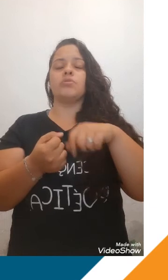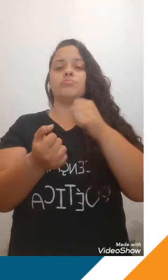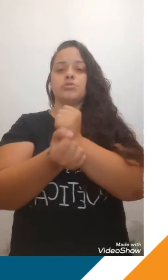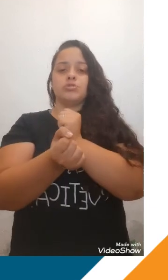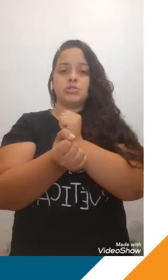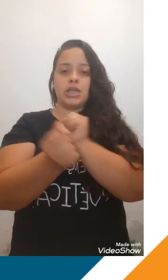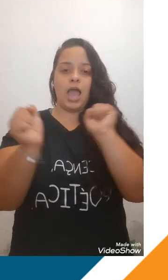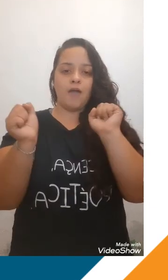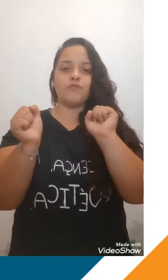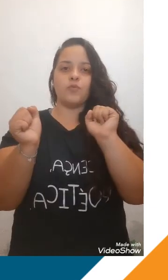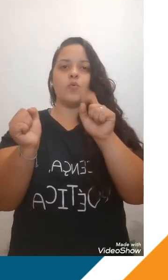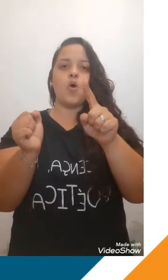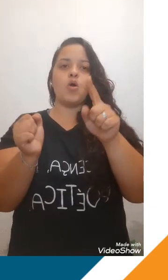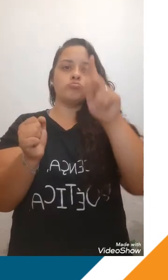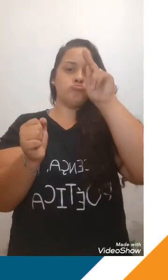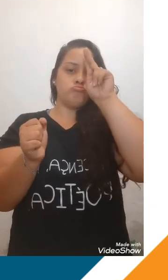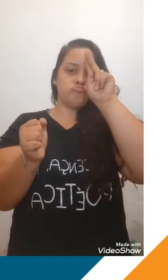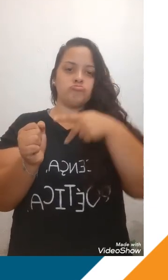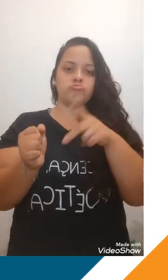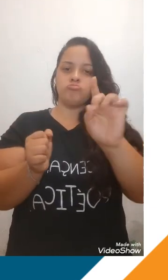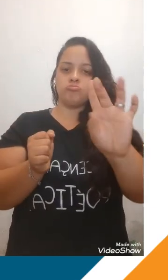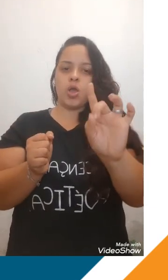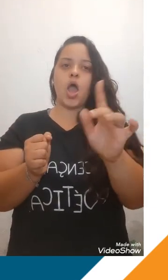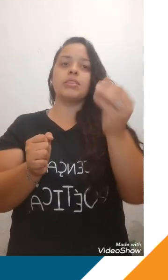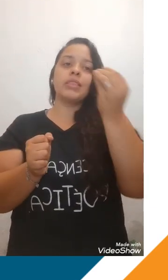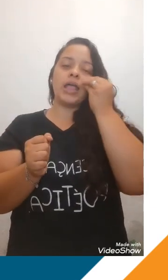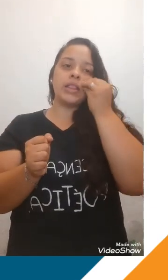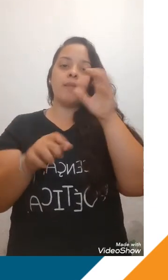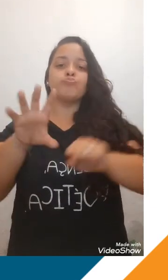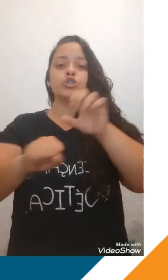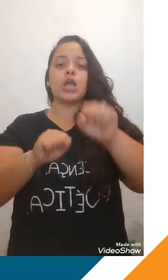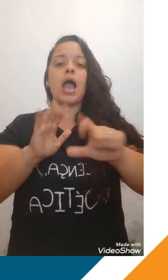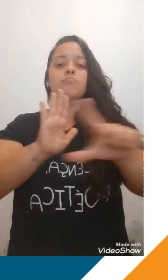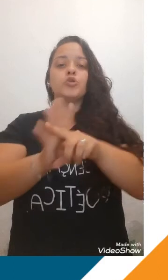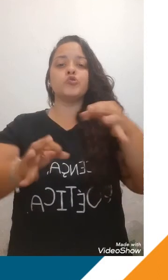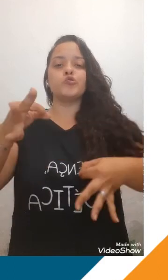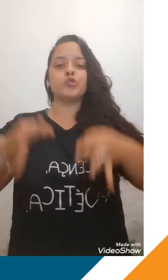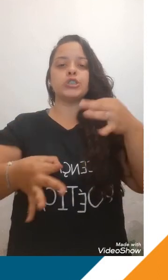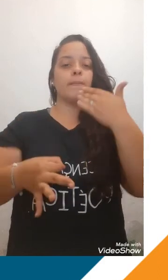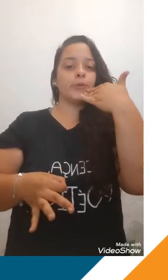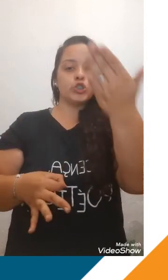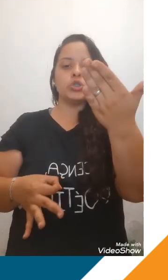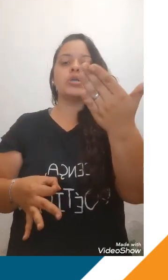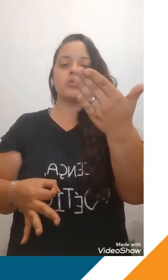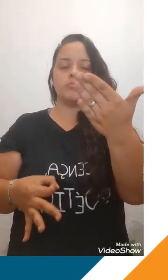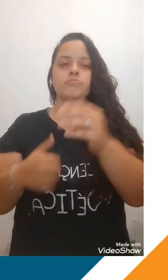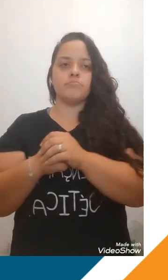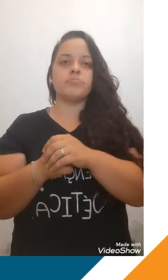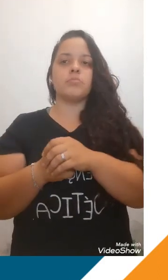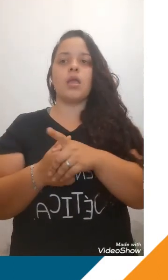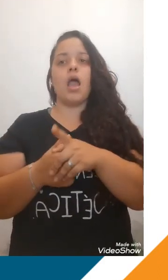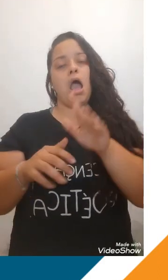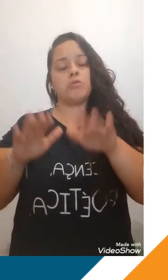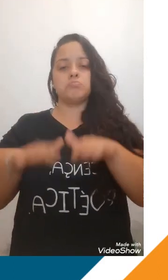individualmente buscassem essa alforria pela justiça, pedindo o que acontecia, em certa